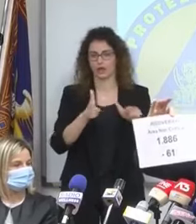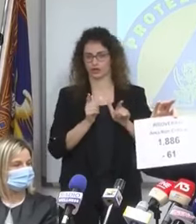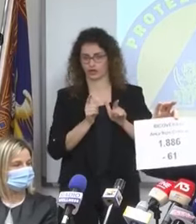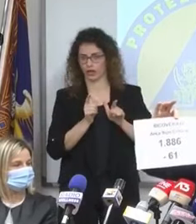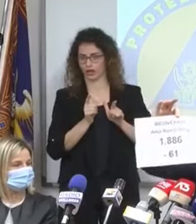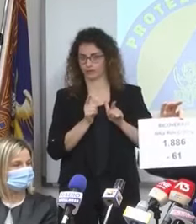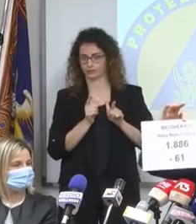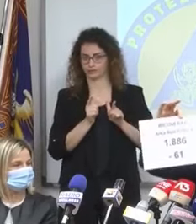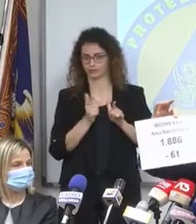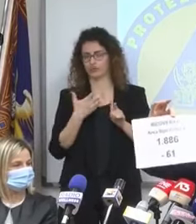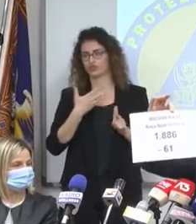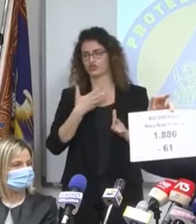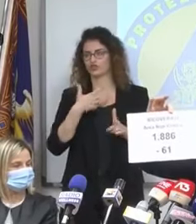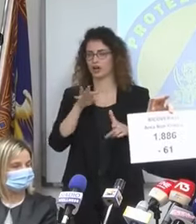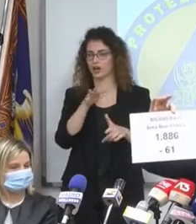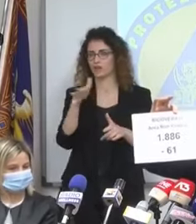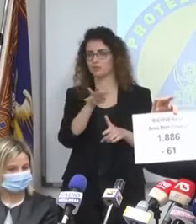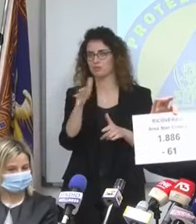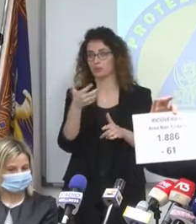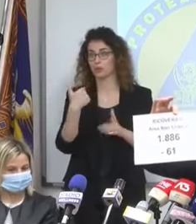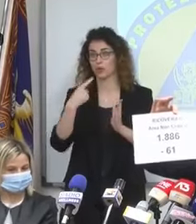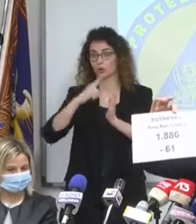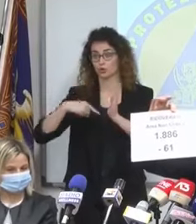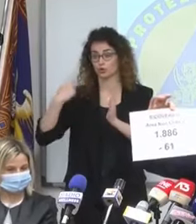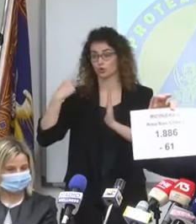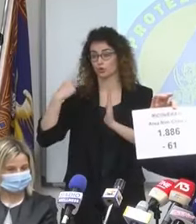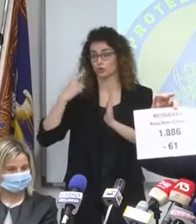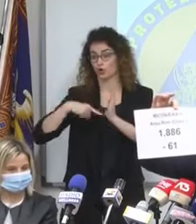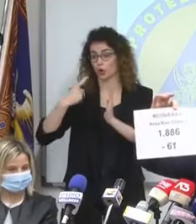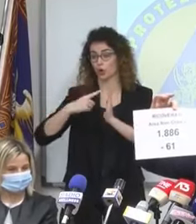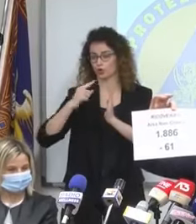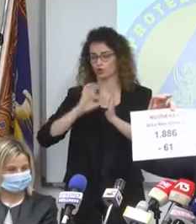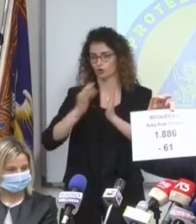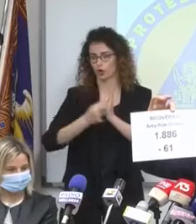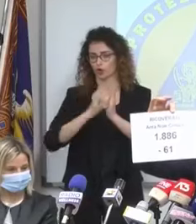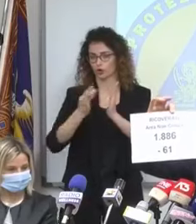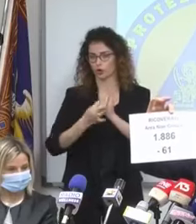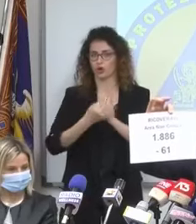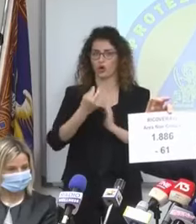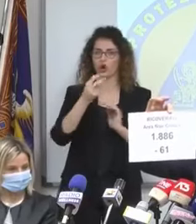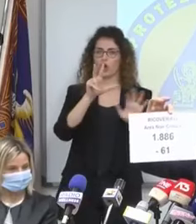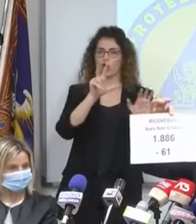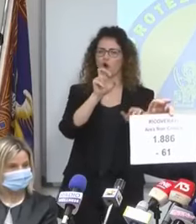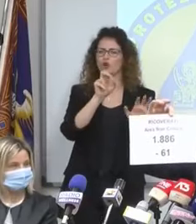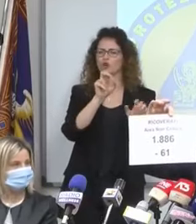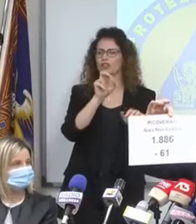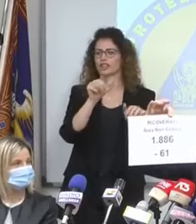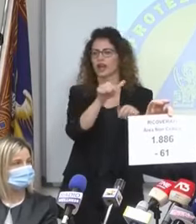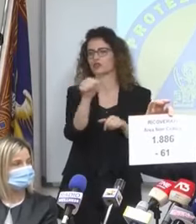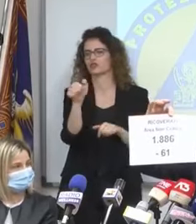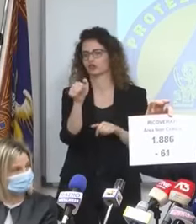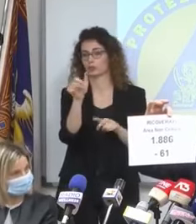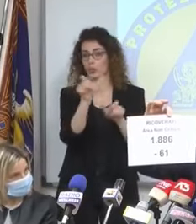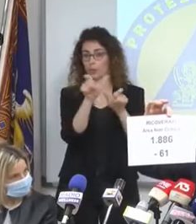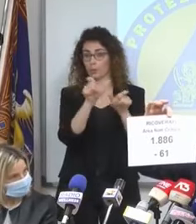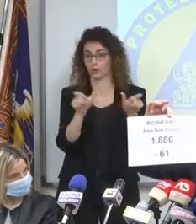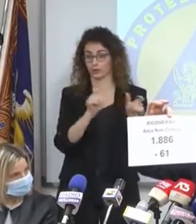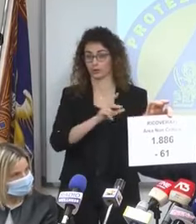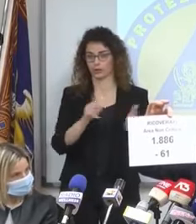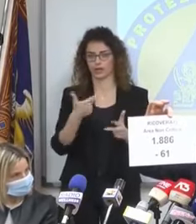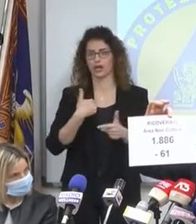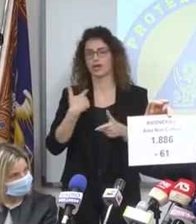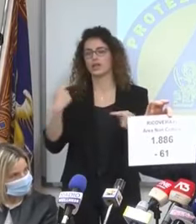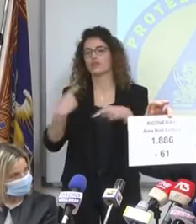che noi mediamente abbiamo ancora 80-100 persone al giorno che si ricoverano. Prima una vostra collega, 308, scusate, in